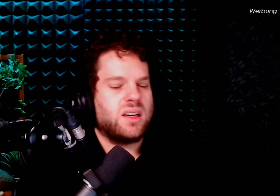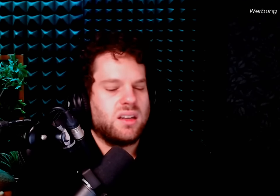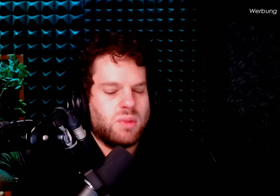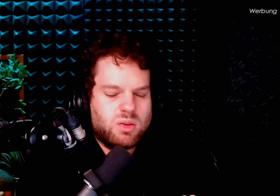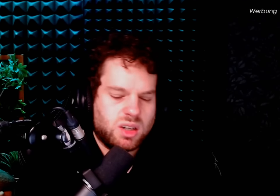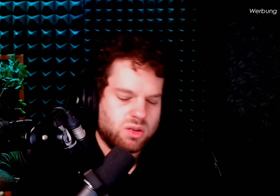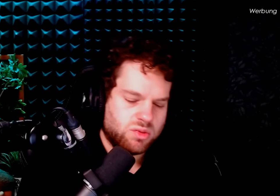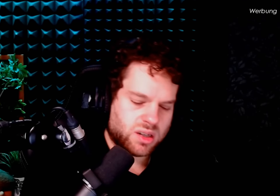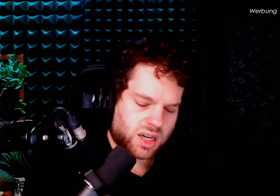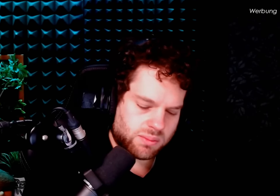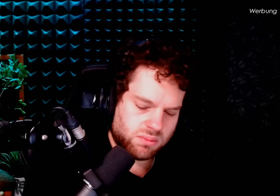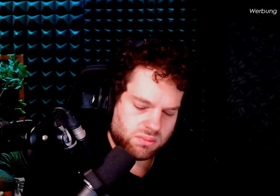kriegen immer nur die coolen Namen.